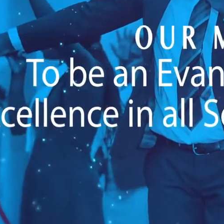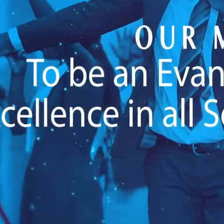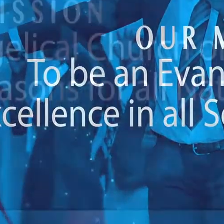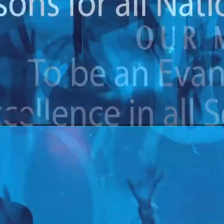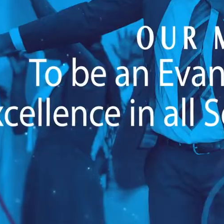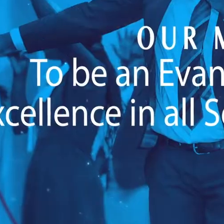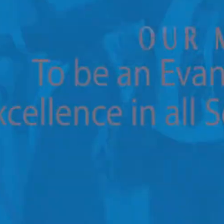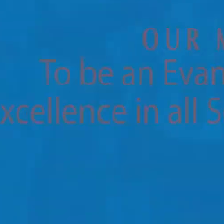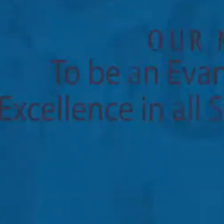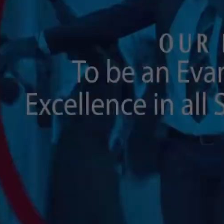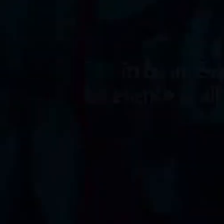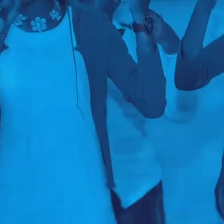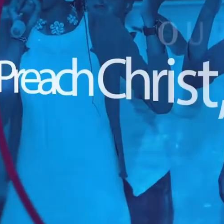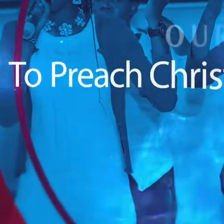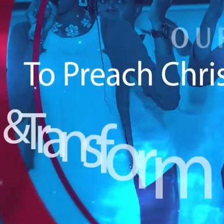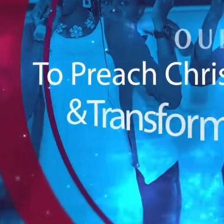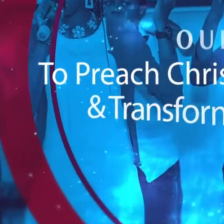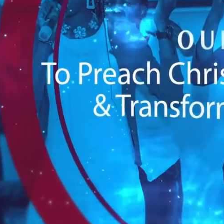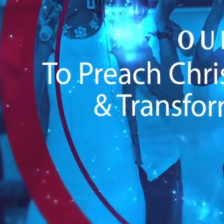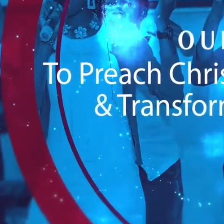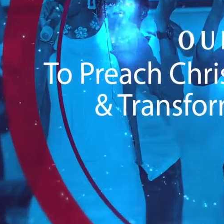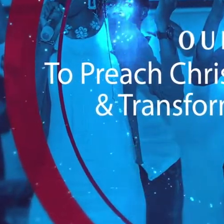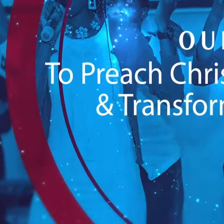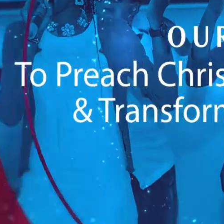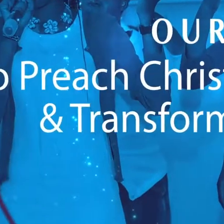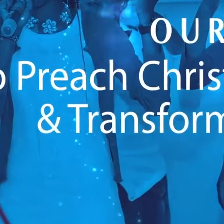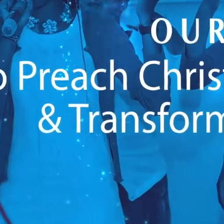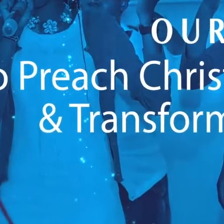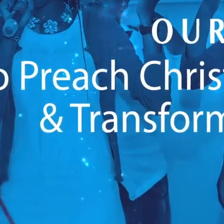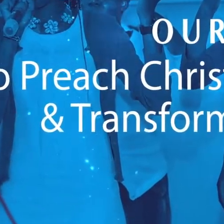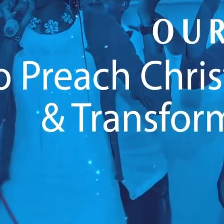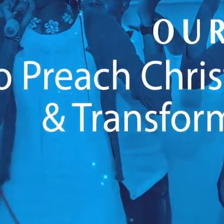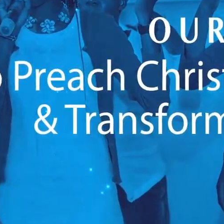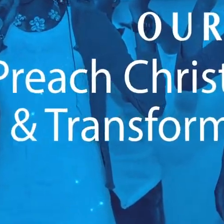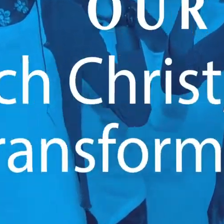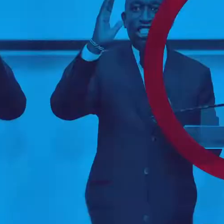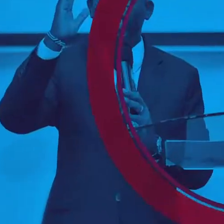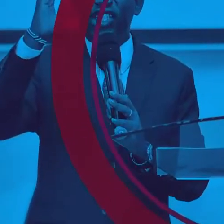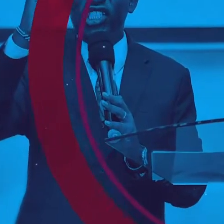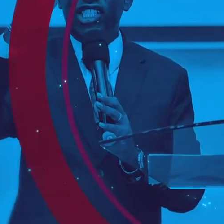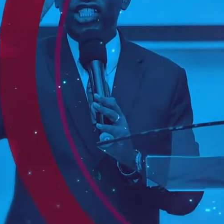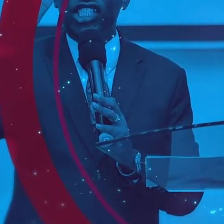akanionesha upendo ambao sijaona kwa wengine.